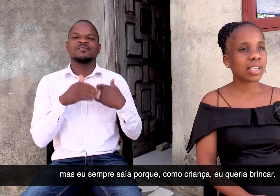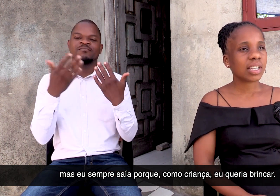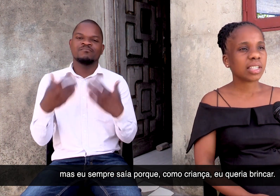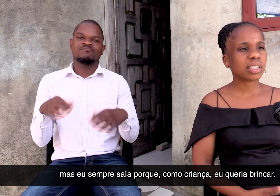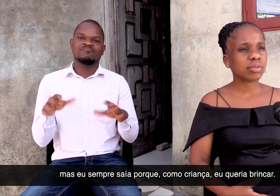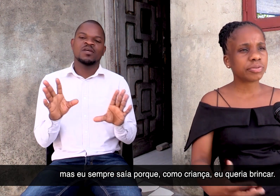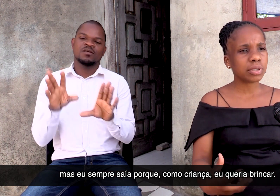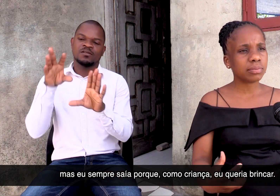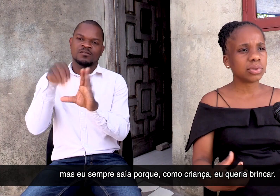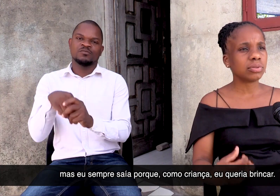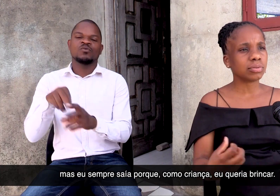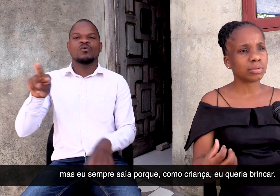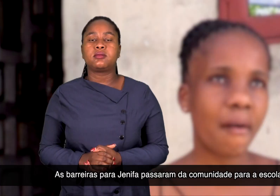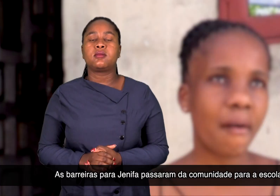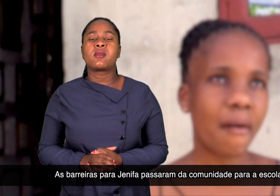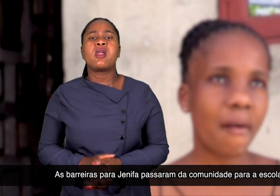crianças.